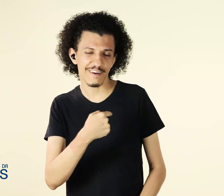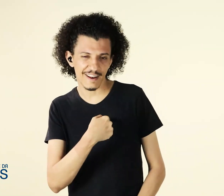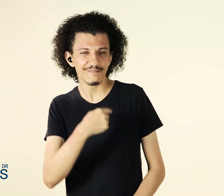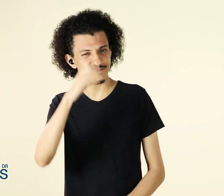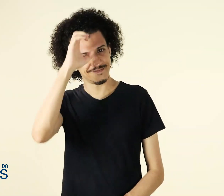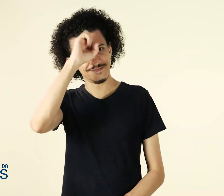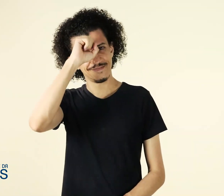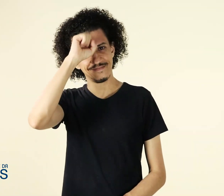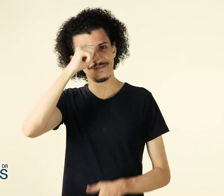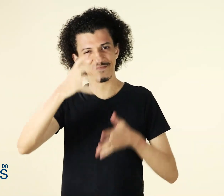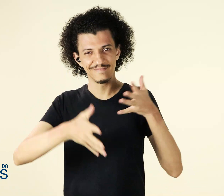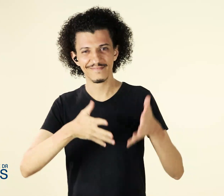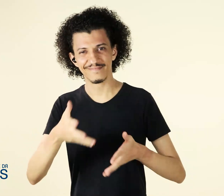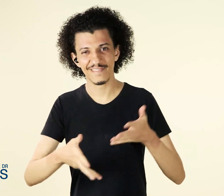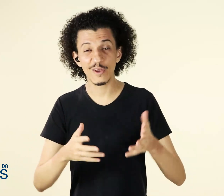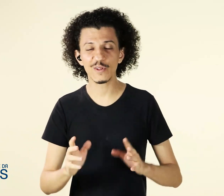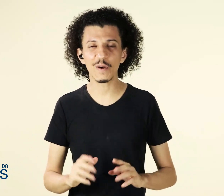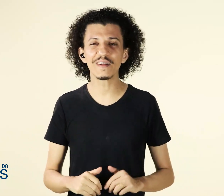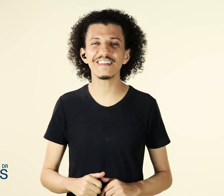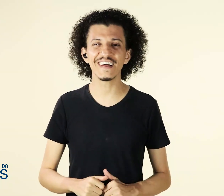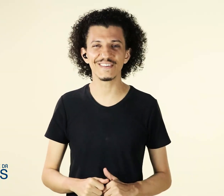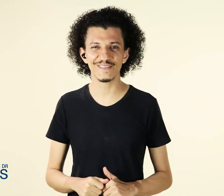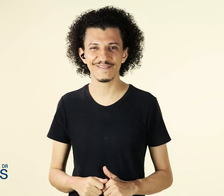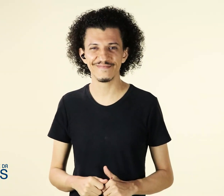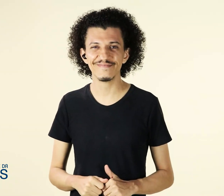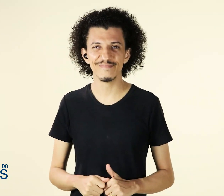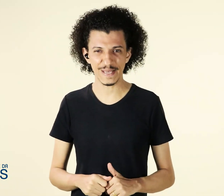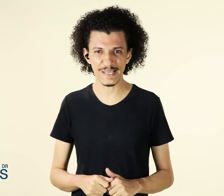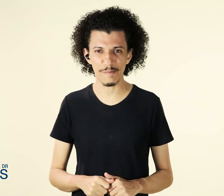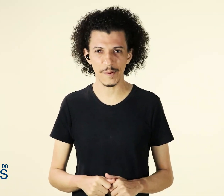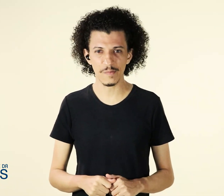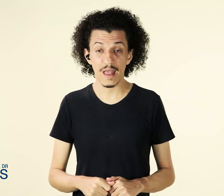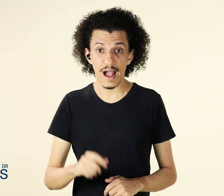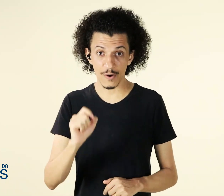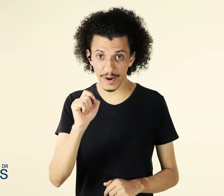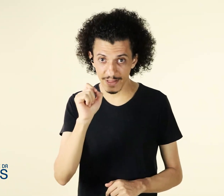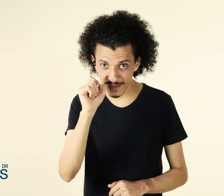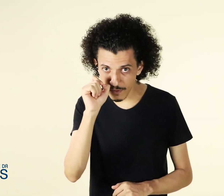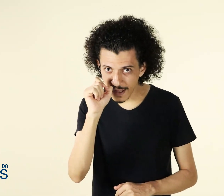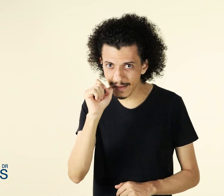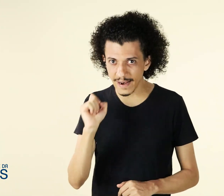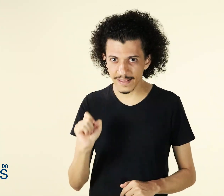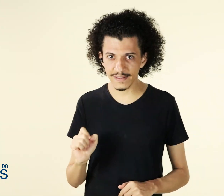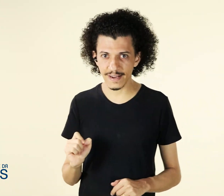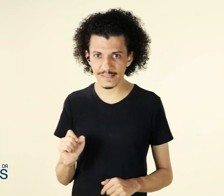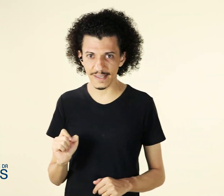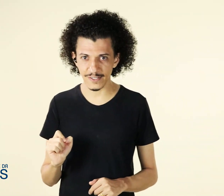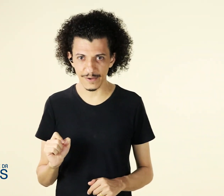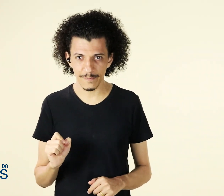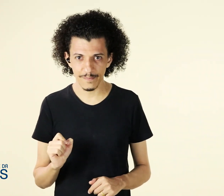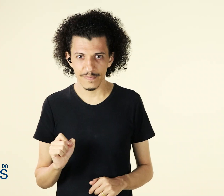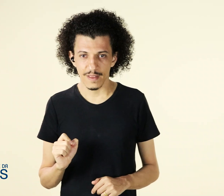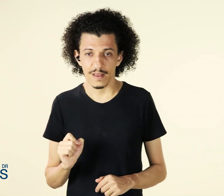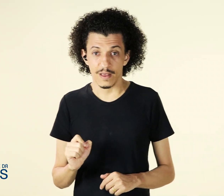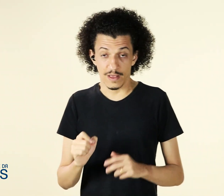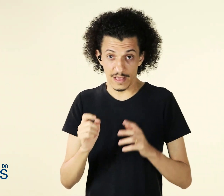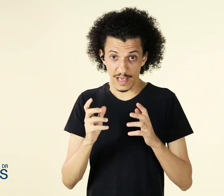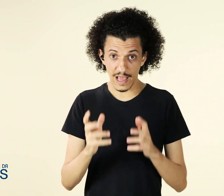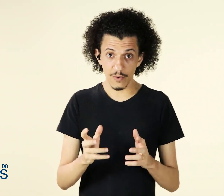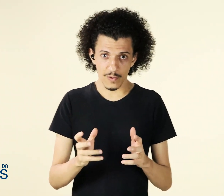fala, eu ainda estou aprendendo, percebe? Agora tem um detalhe aqui interessante. Eu,